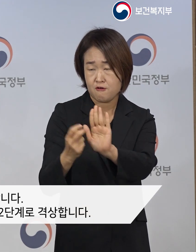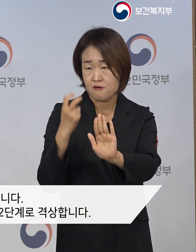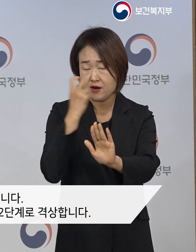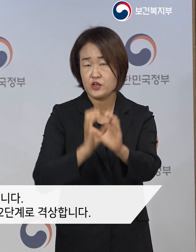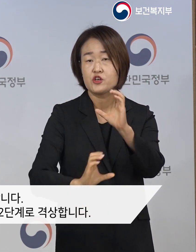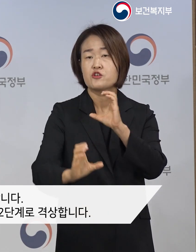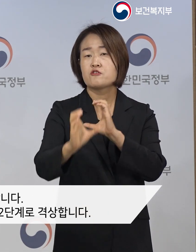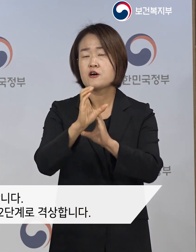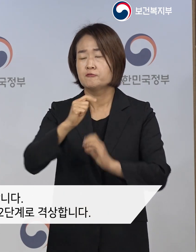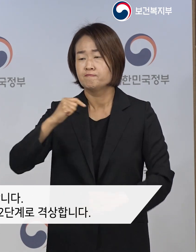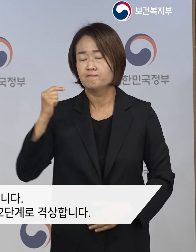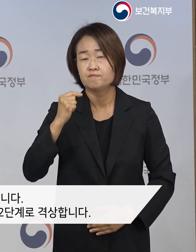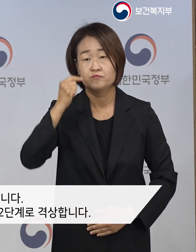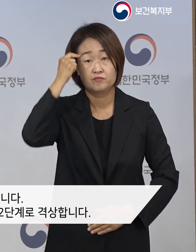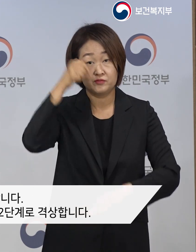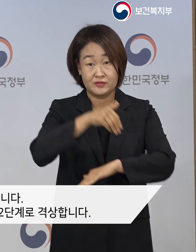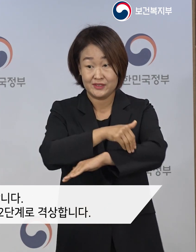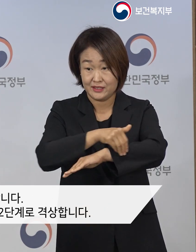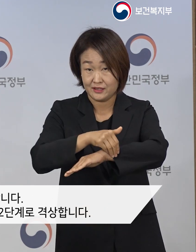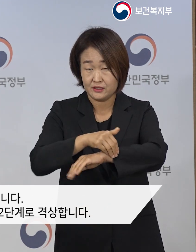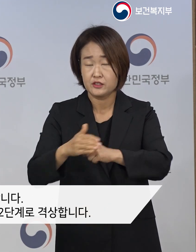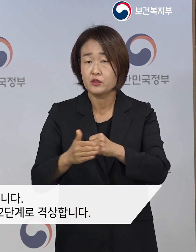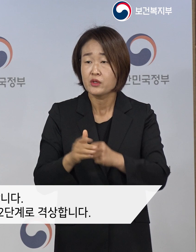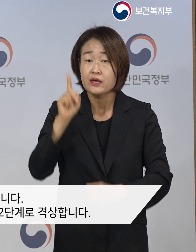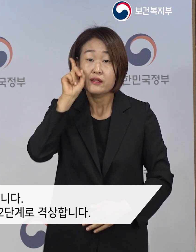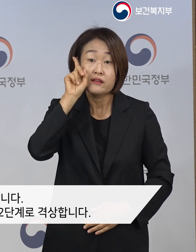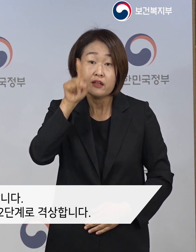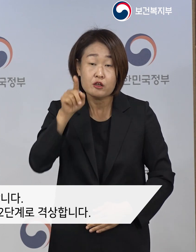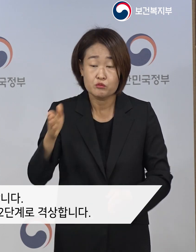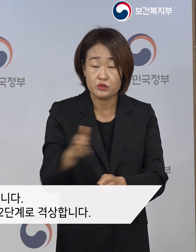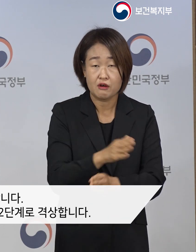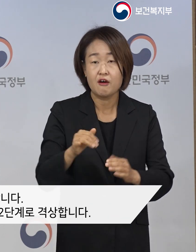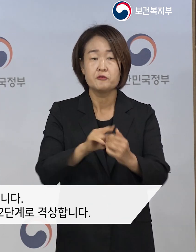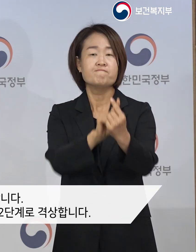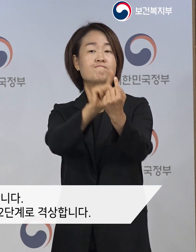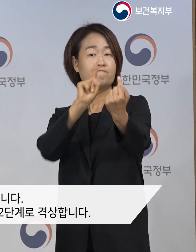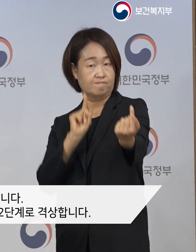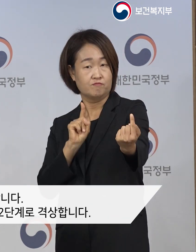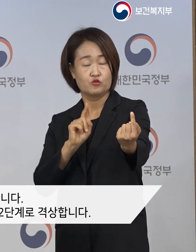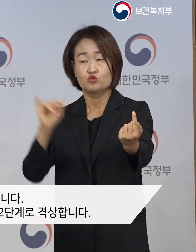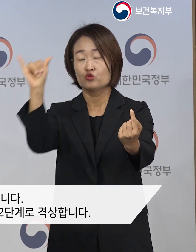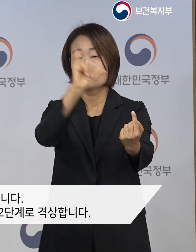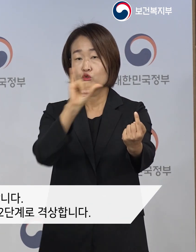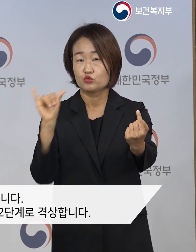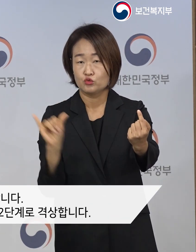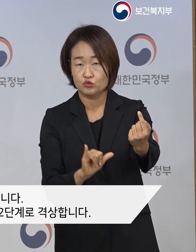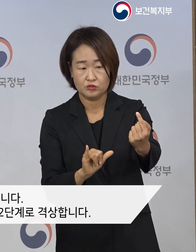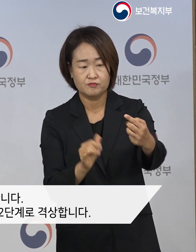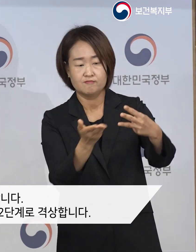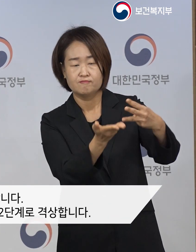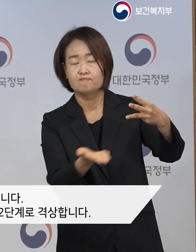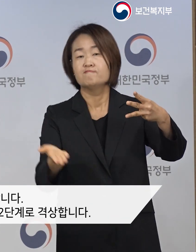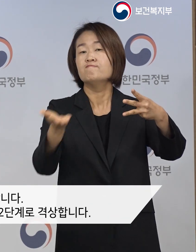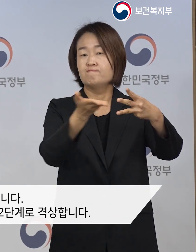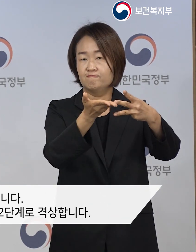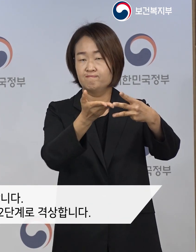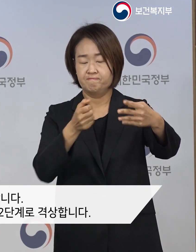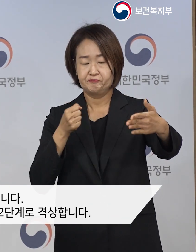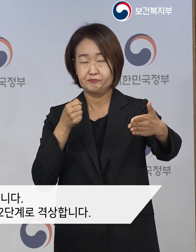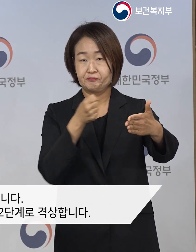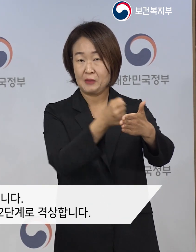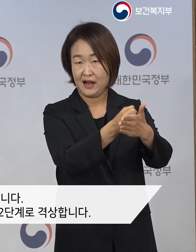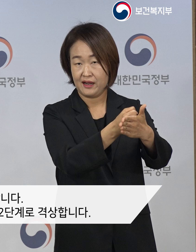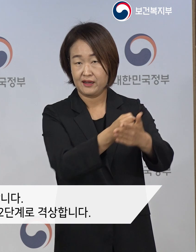정부는 방역관리를 한층 더 강화하고자 합니다. 내일부터 사회적 거리두기를